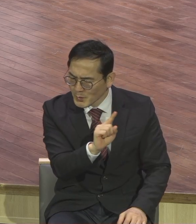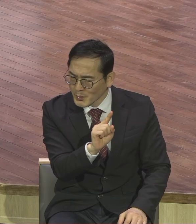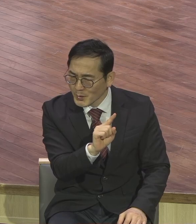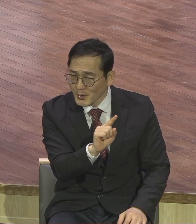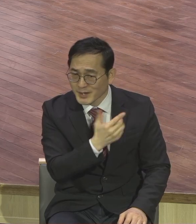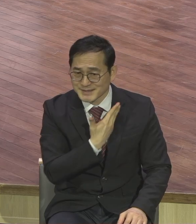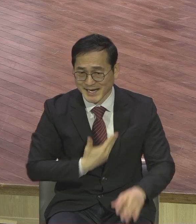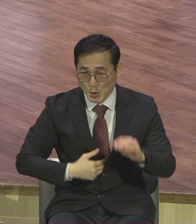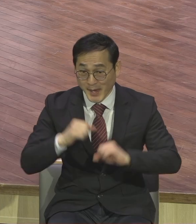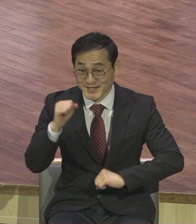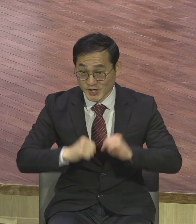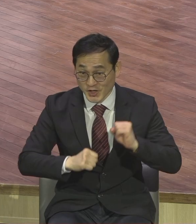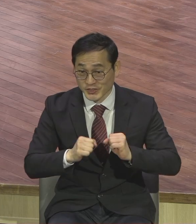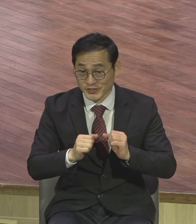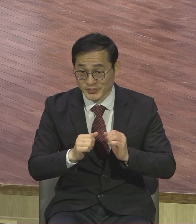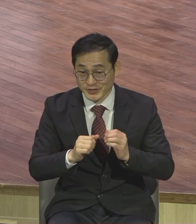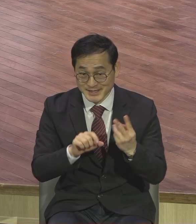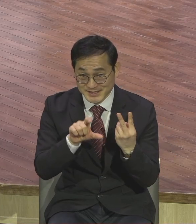2장에